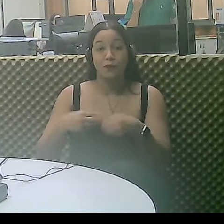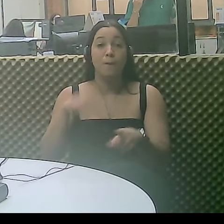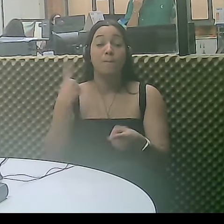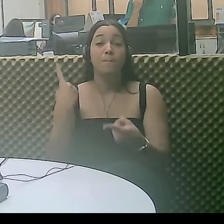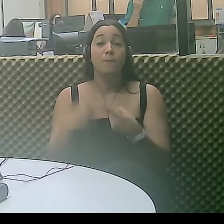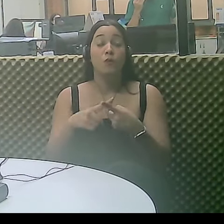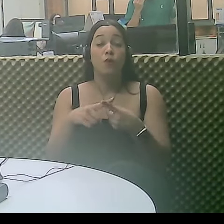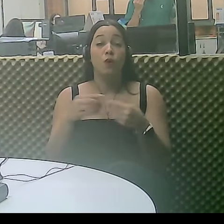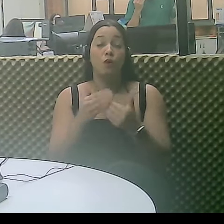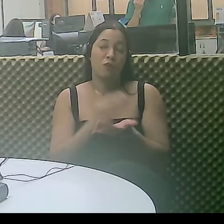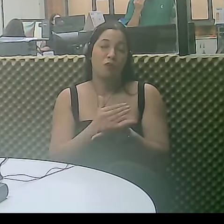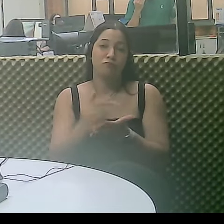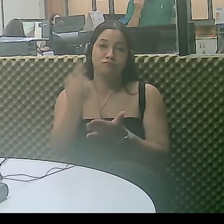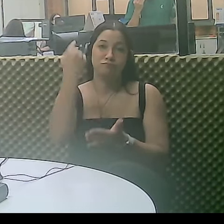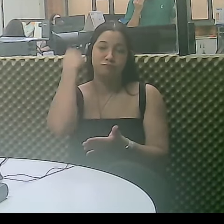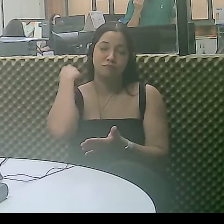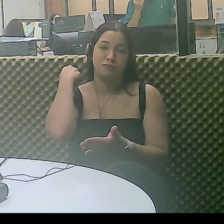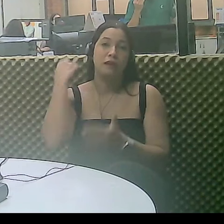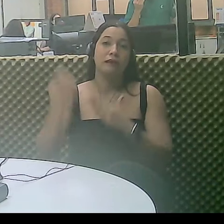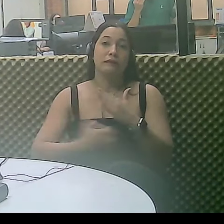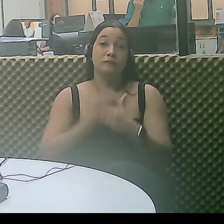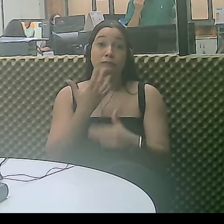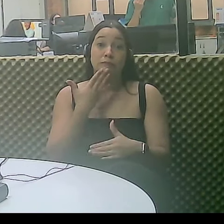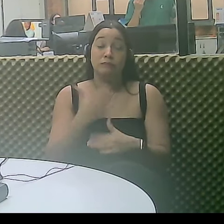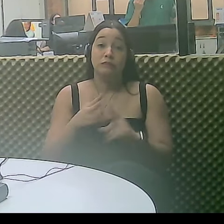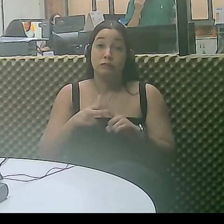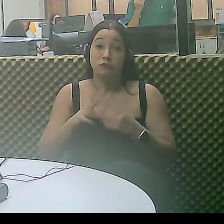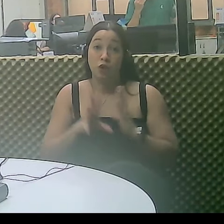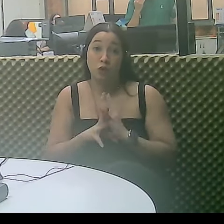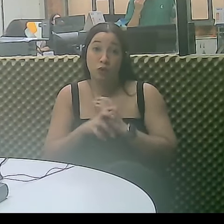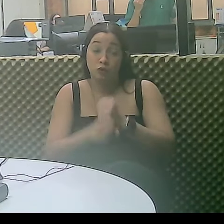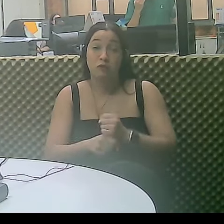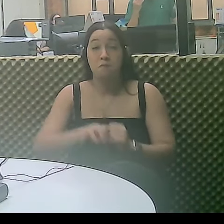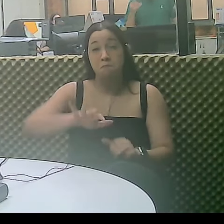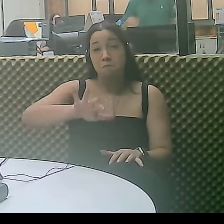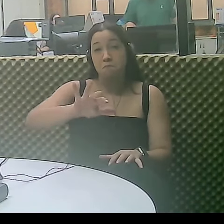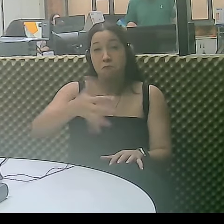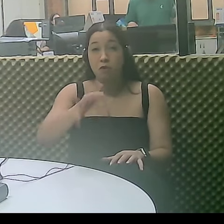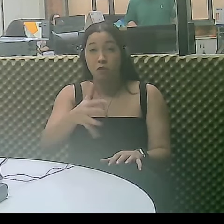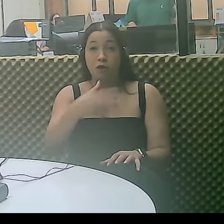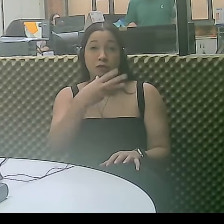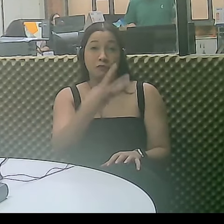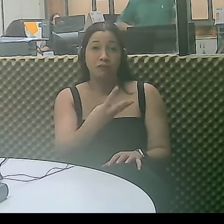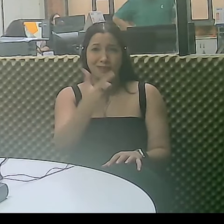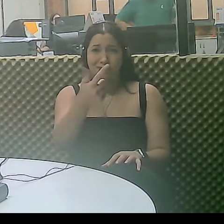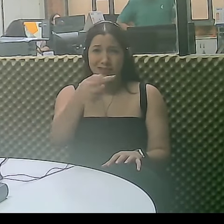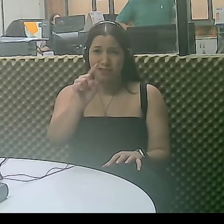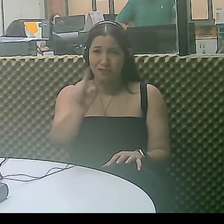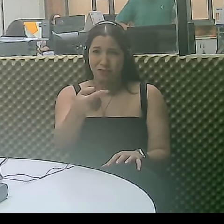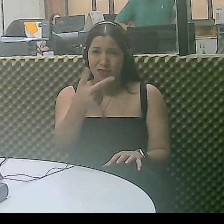porque, inicialmente, a operadora havia pedido um reajuste total de aproximadamente